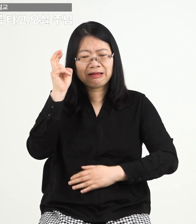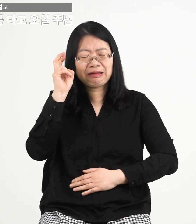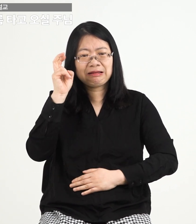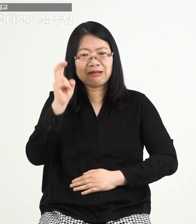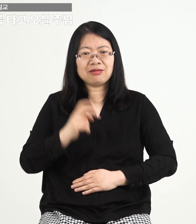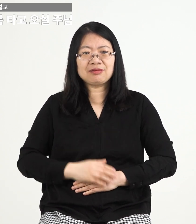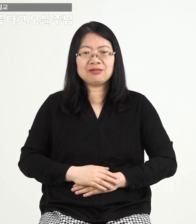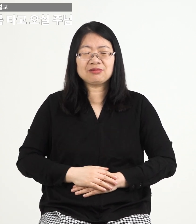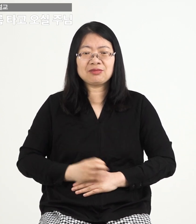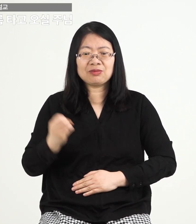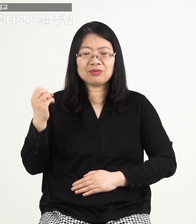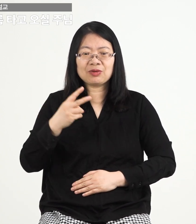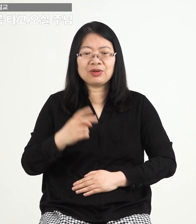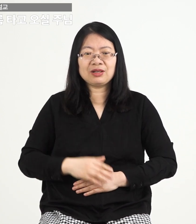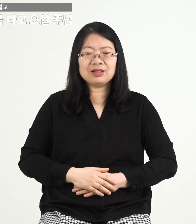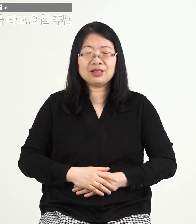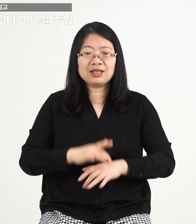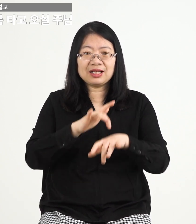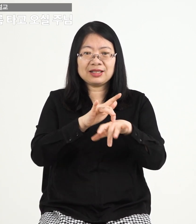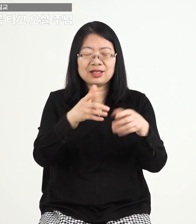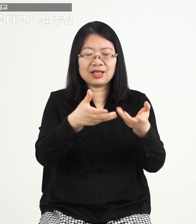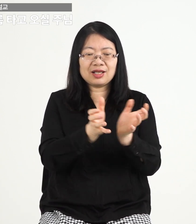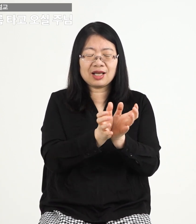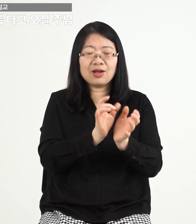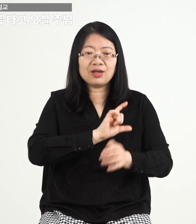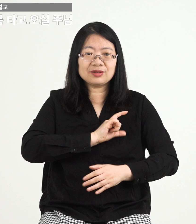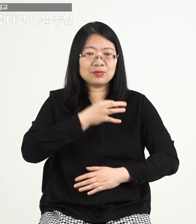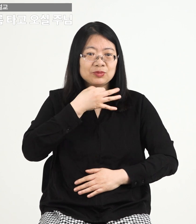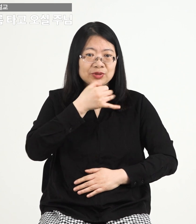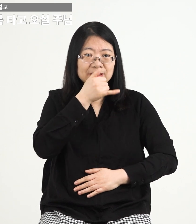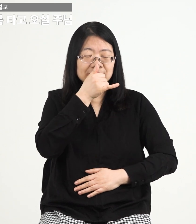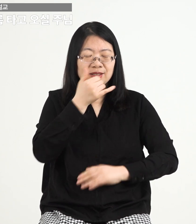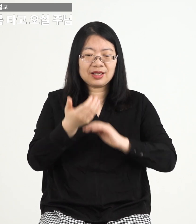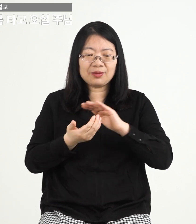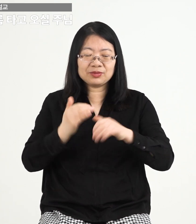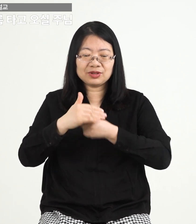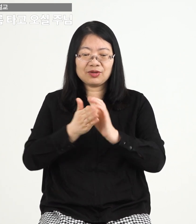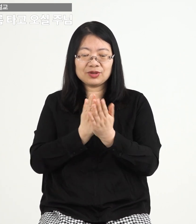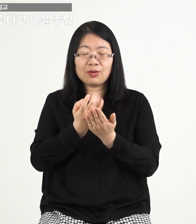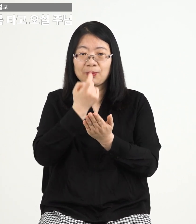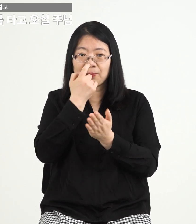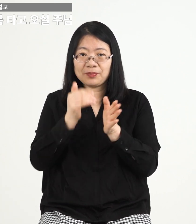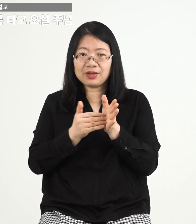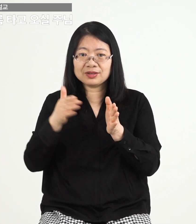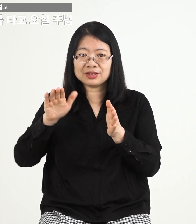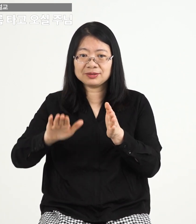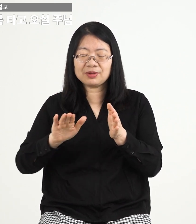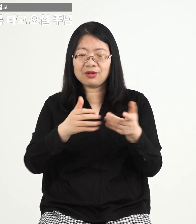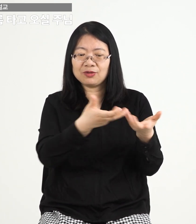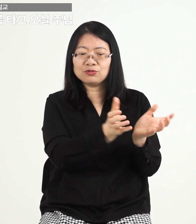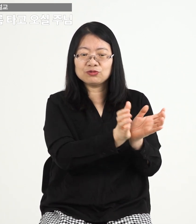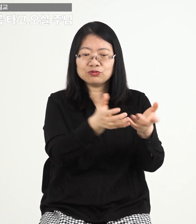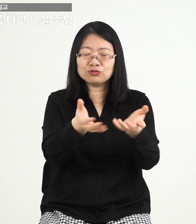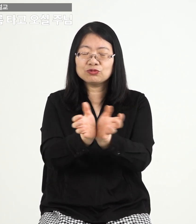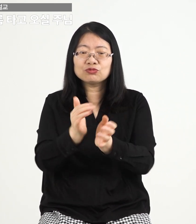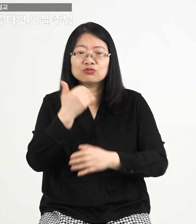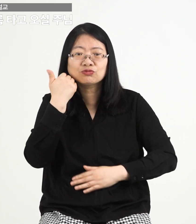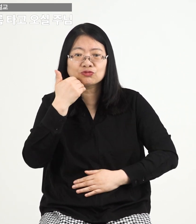게다가 사탄의 회라고 지칭되는 이 성경에 이제 앞으로 배우겠지만 이 그룹들이 누구냐